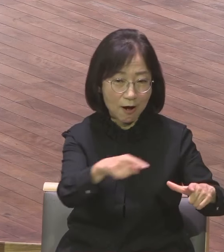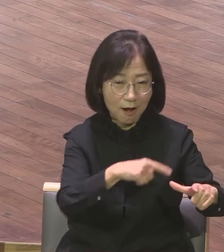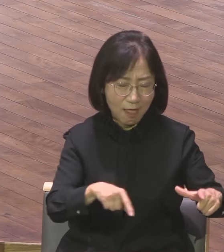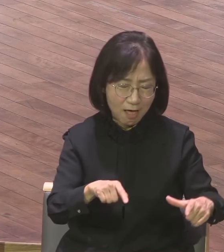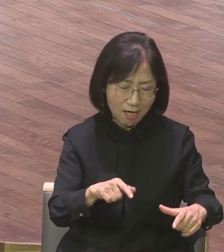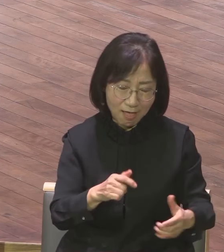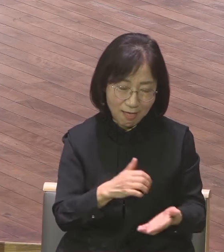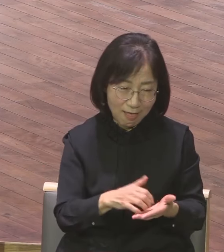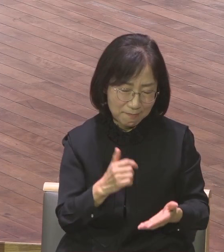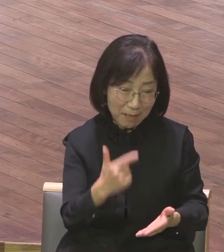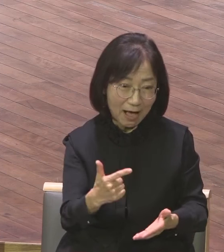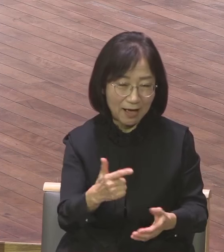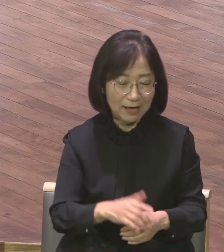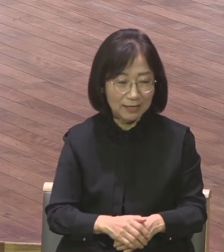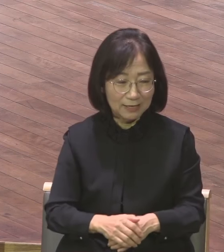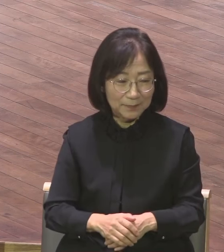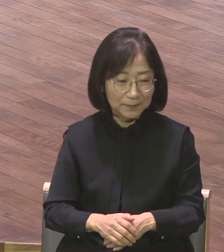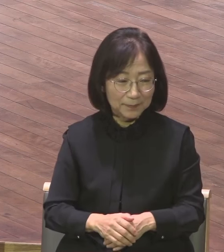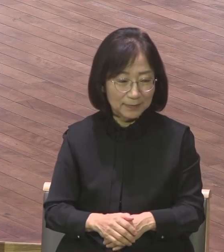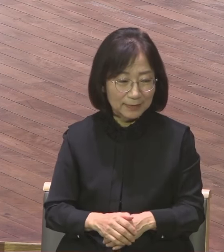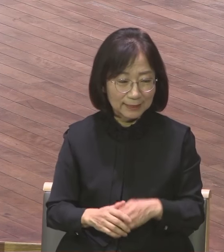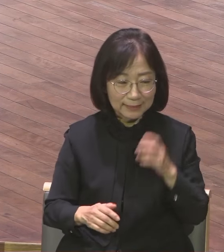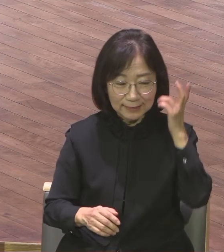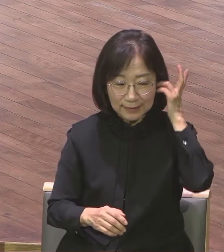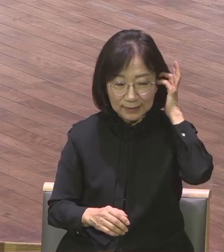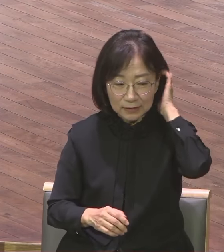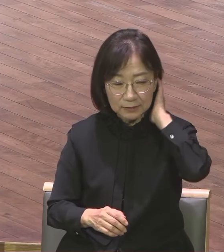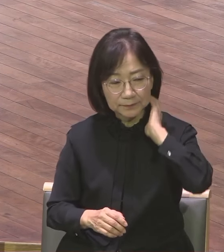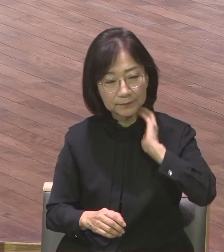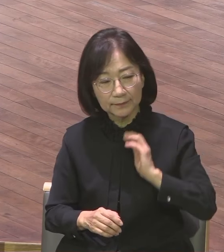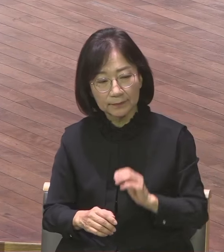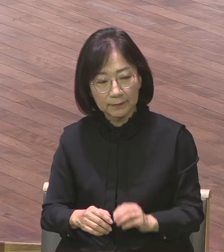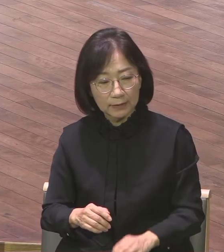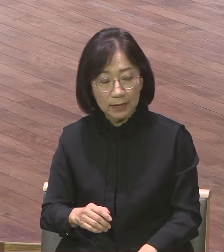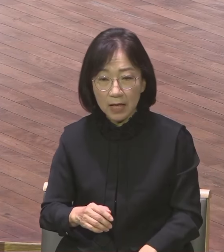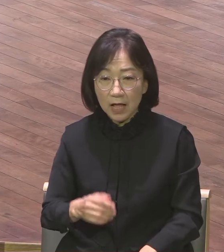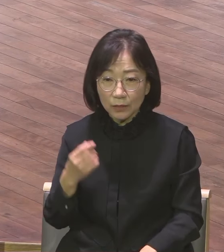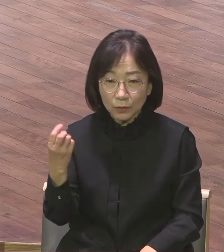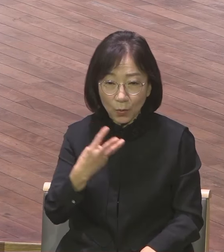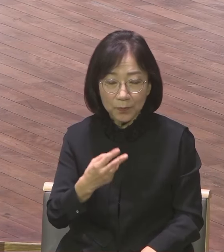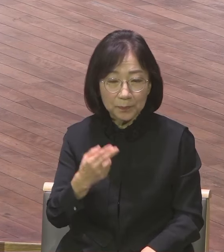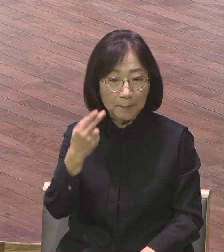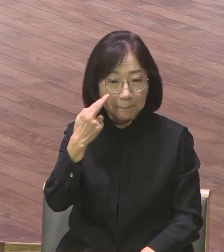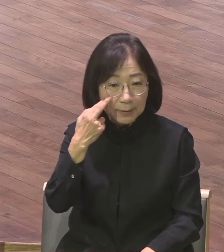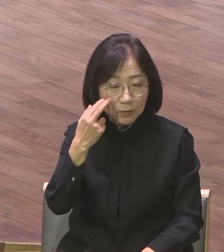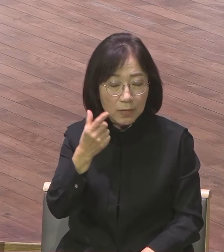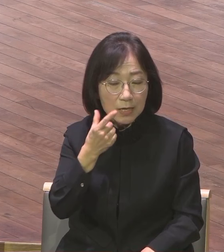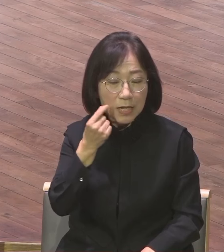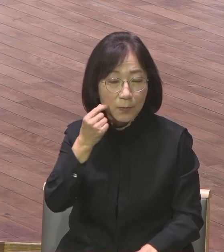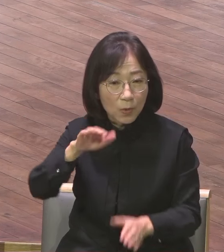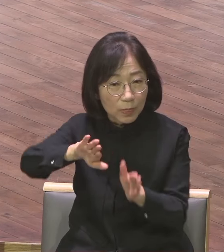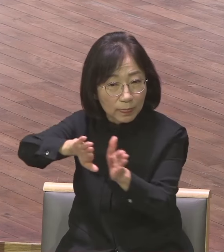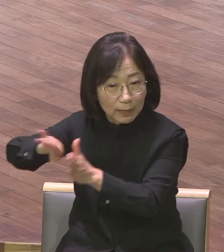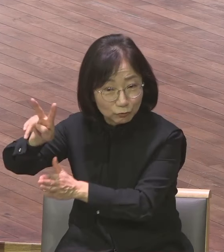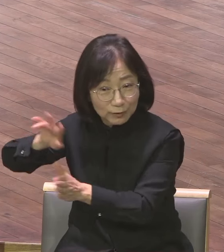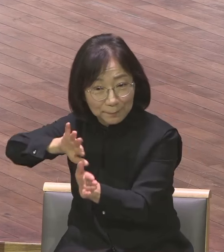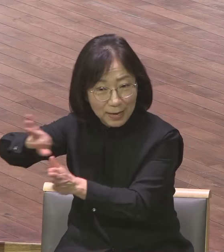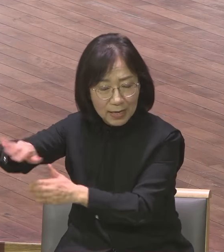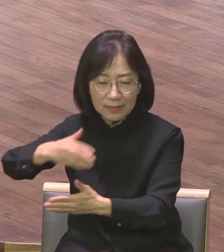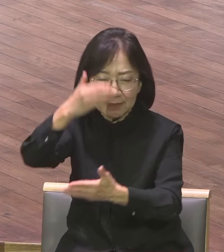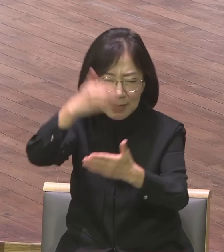경기도가 나머지 미국 외에, 미국 일본 외에는 싹 다 경기도로 다 퍼져